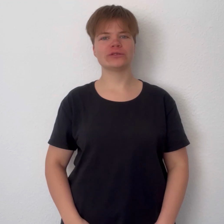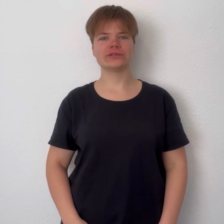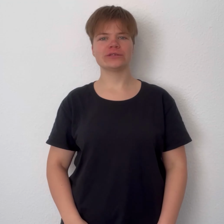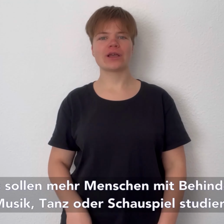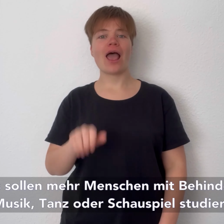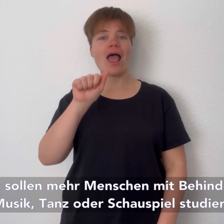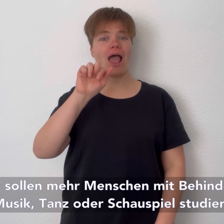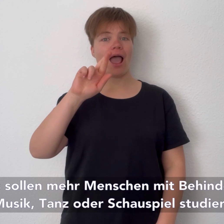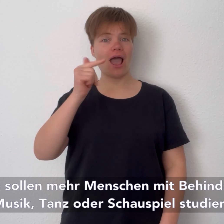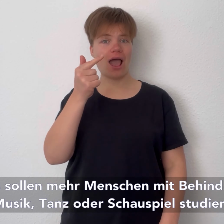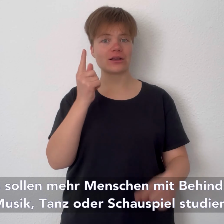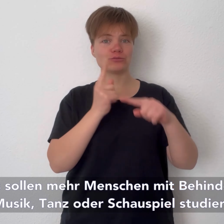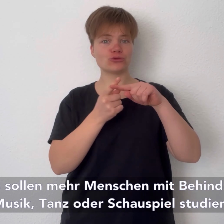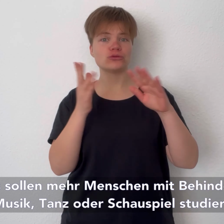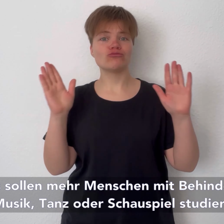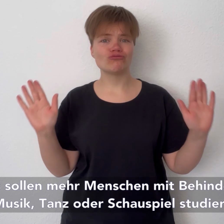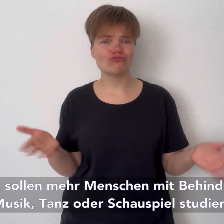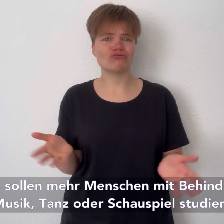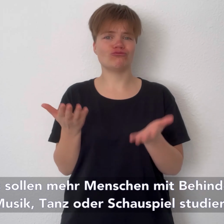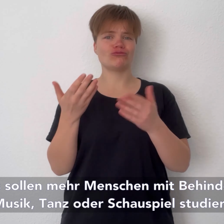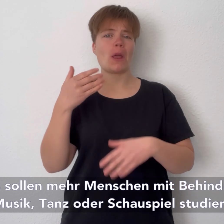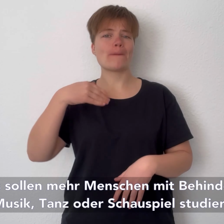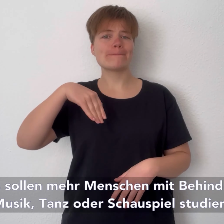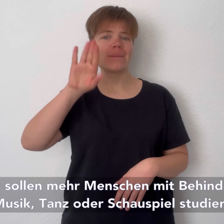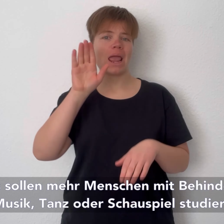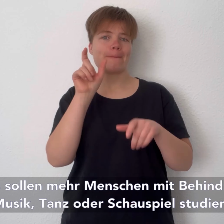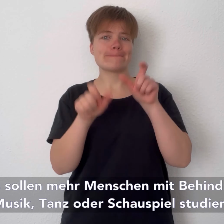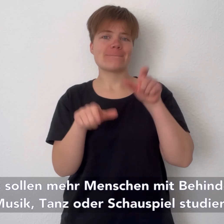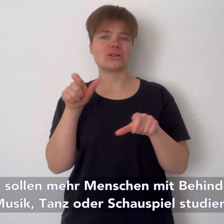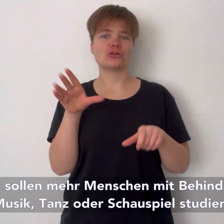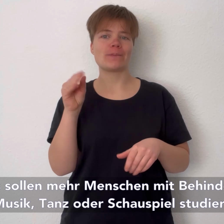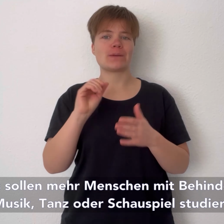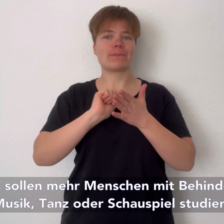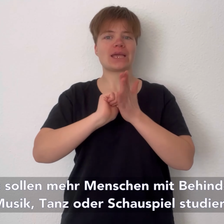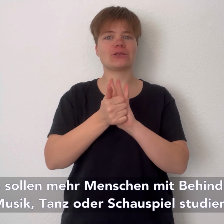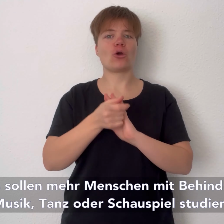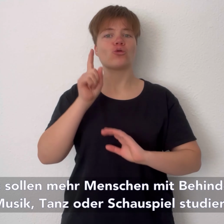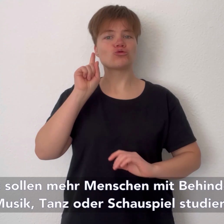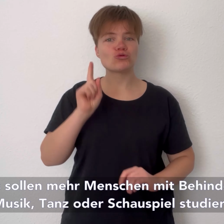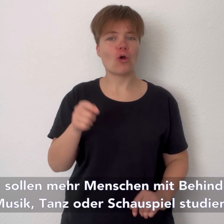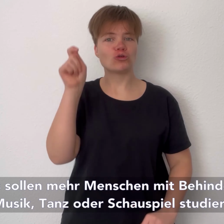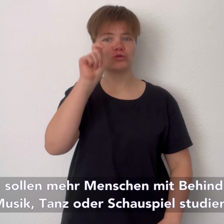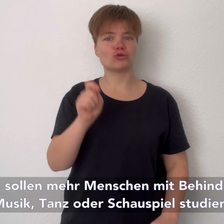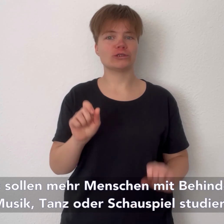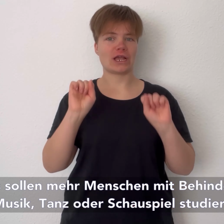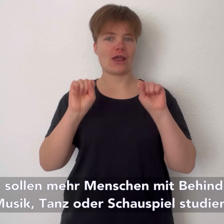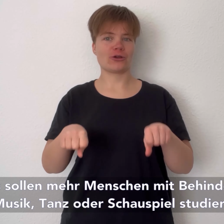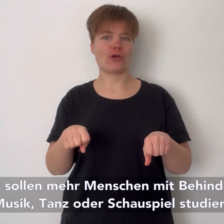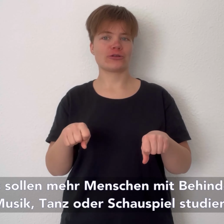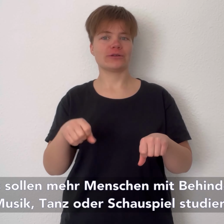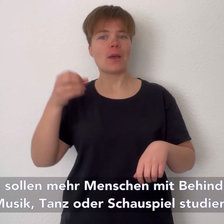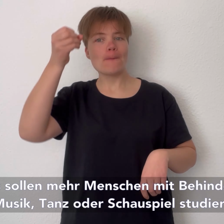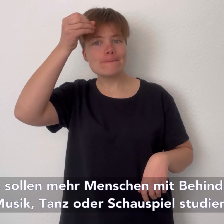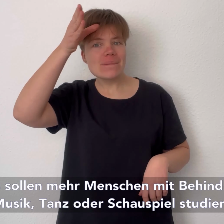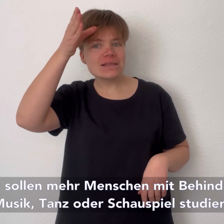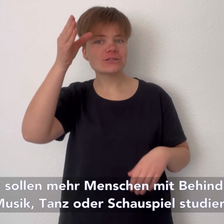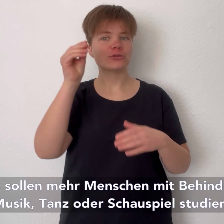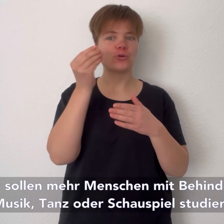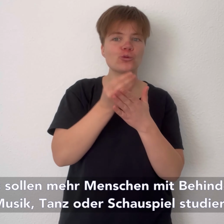Mit ArtPlus sollen mehr Menschen mit Behinderung bildende Kunst, Musik, Tanz oder Schauspiel studieren